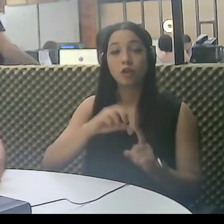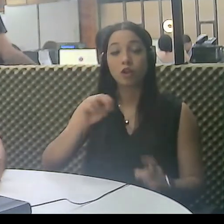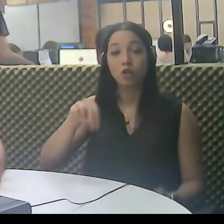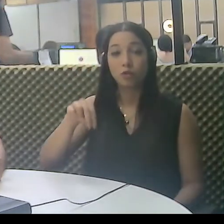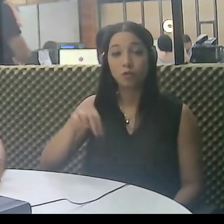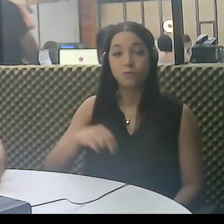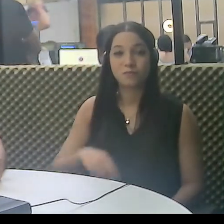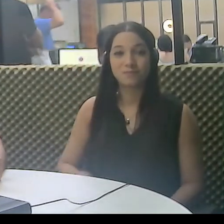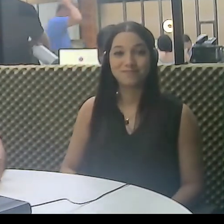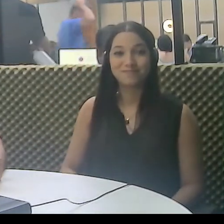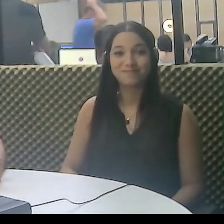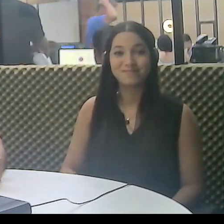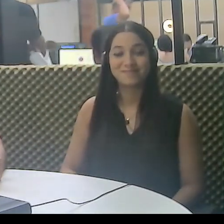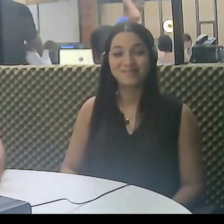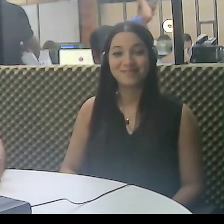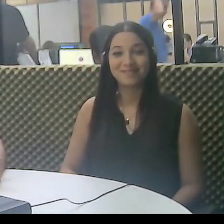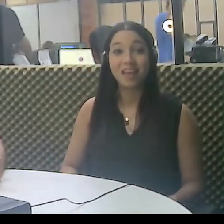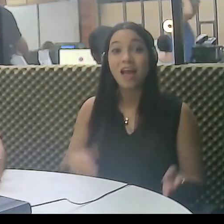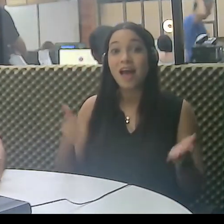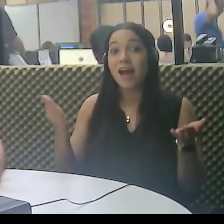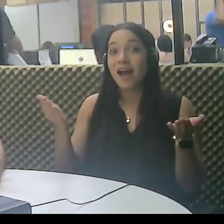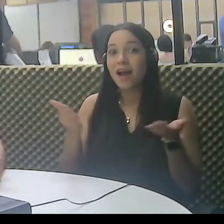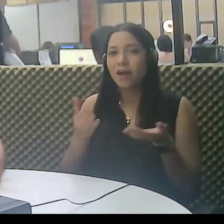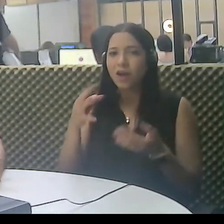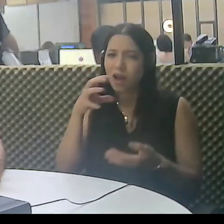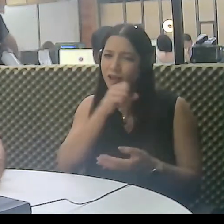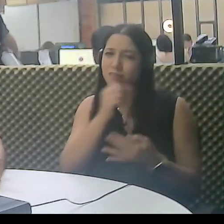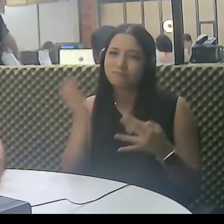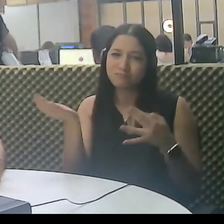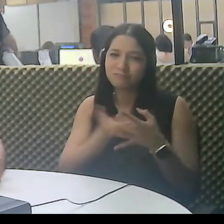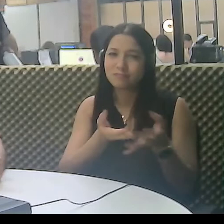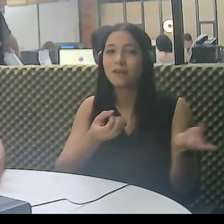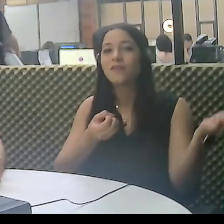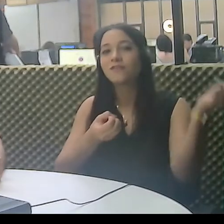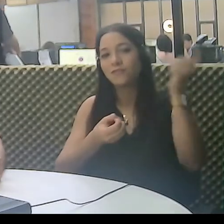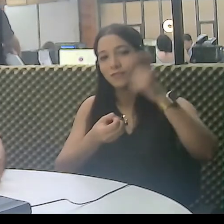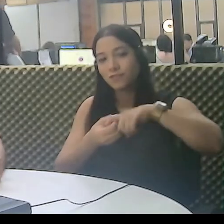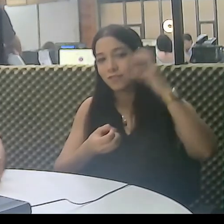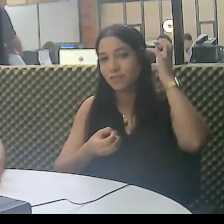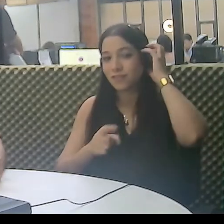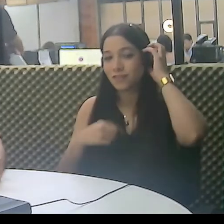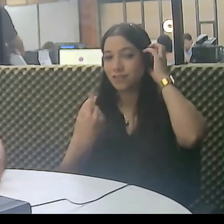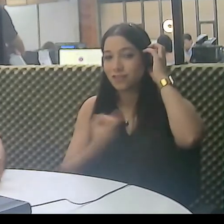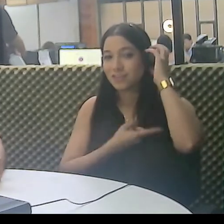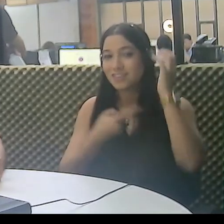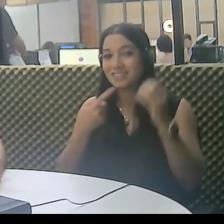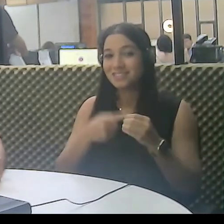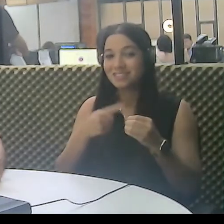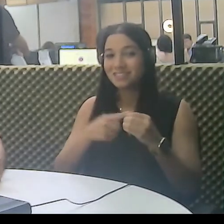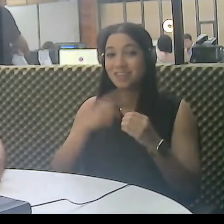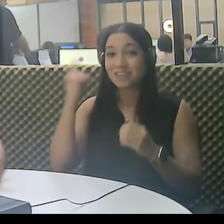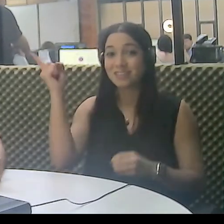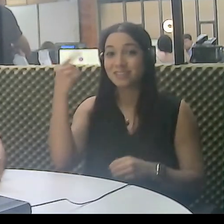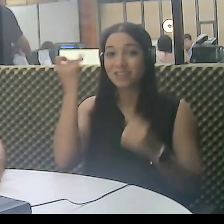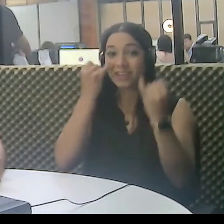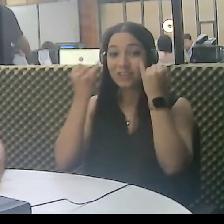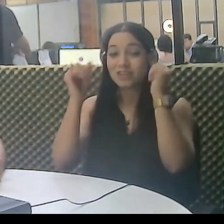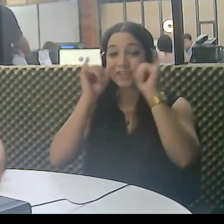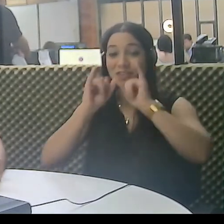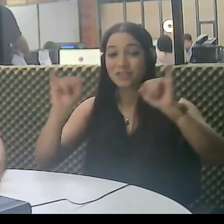novembro. E agora vamos para um rápido intervalo e já já a Rádio Nossa Cidade está de volta com o Giro de